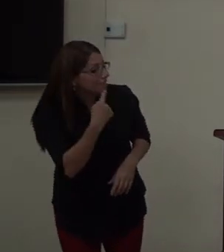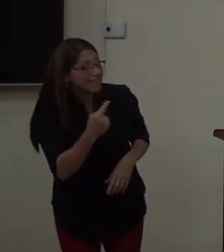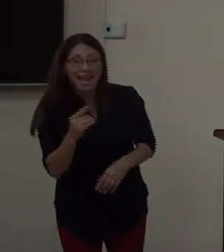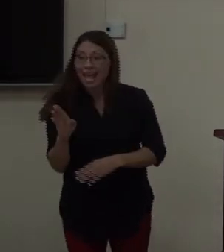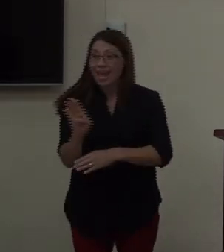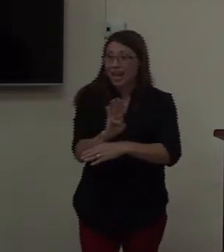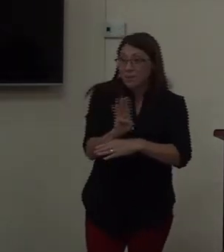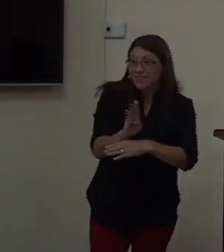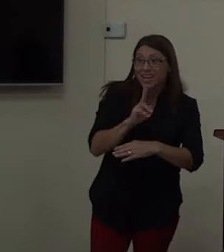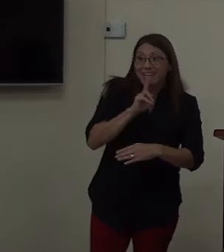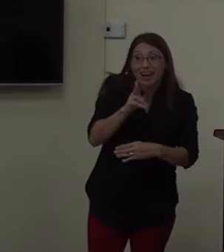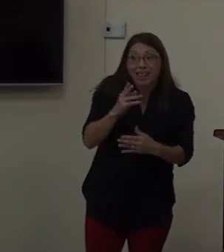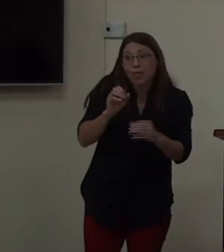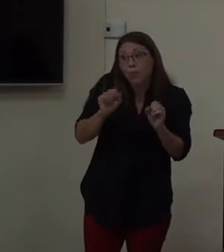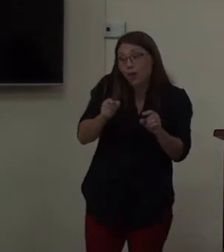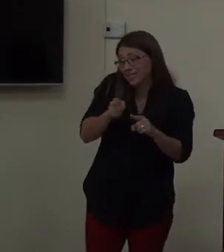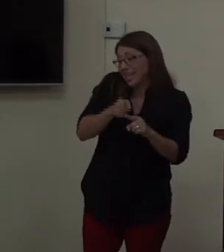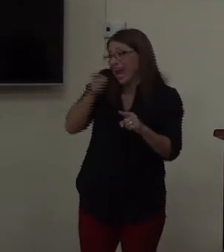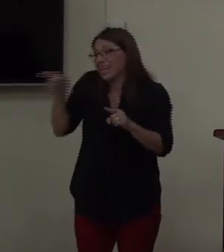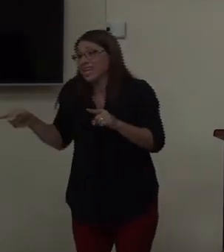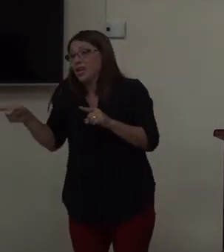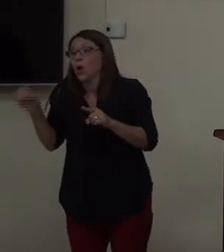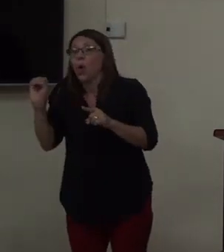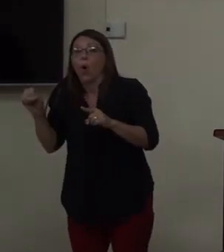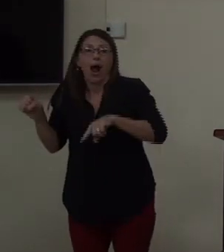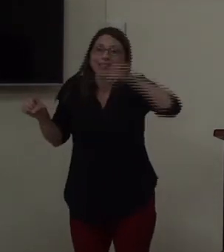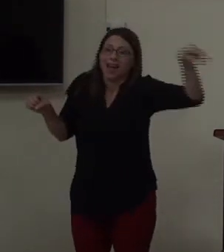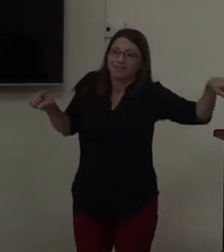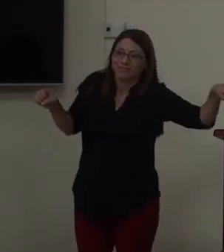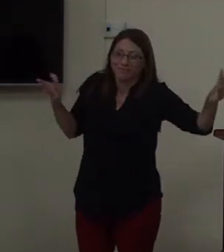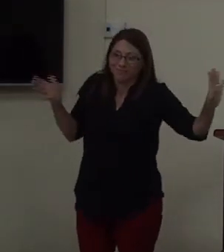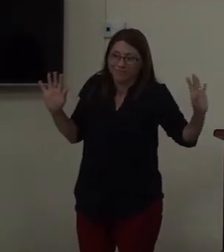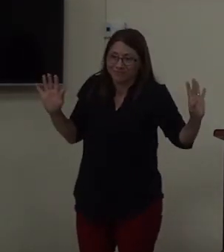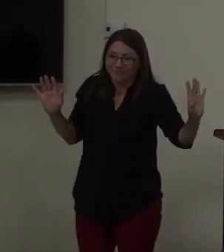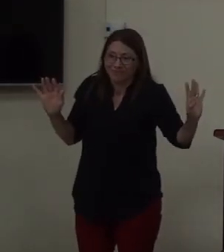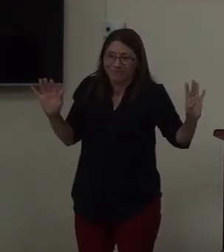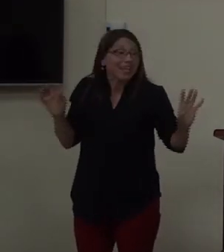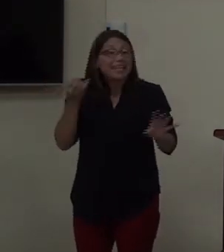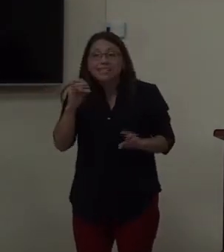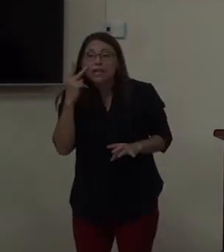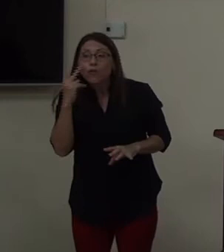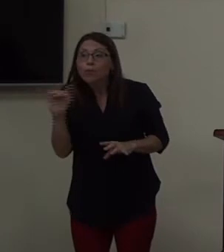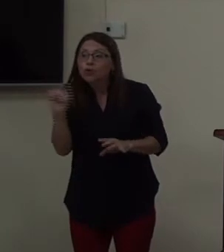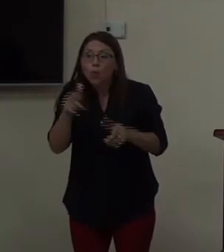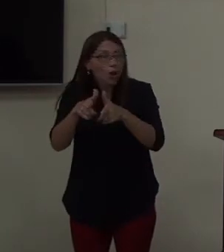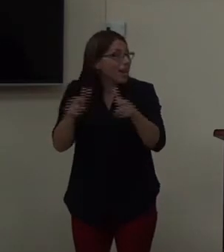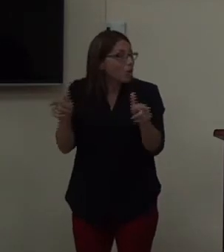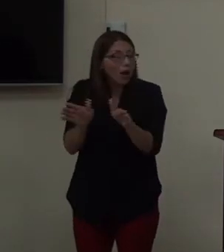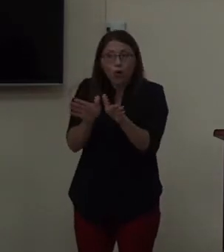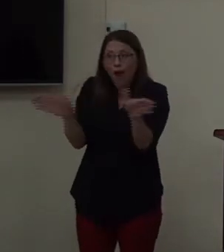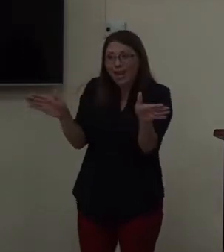en realidad puede estar aquí o allá, ¿verdad? Sí, claro, si lo vemos como lengua global, está en